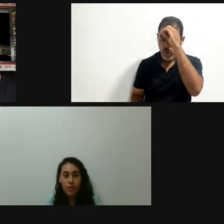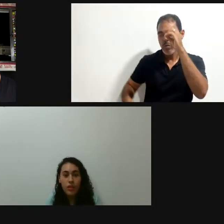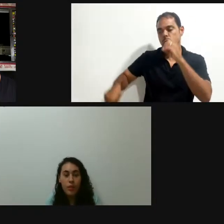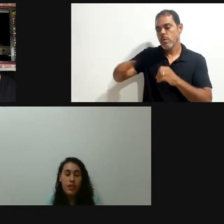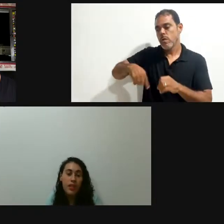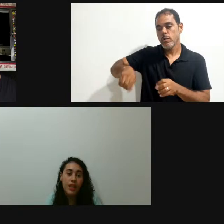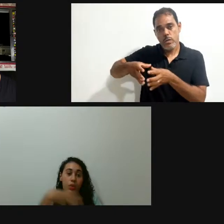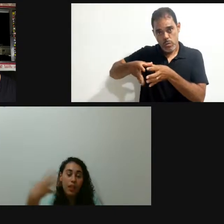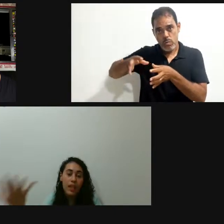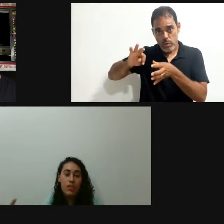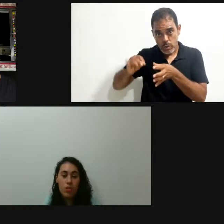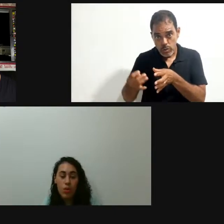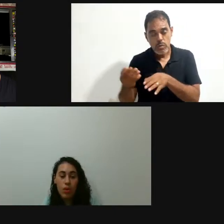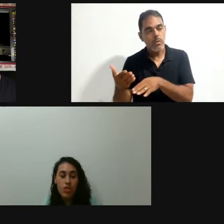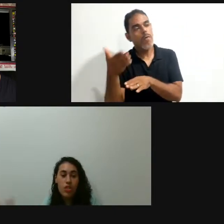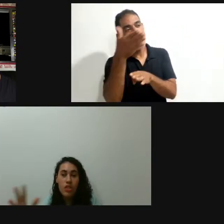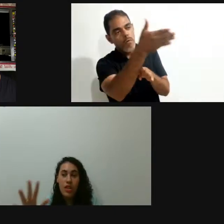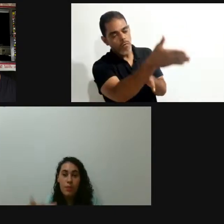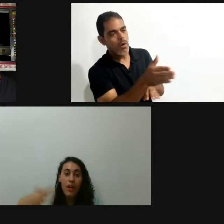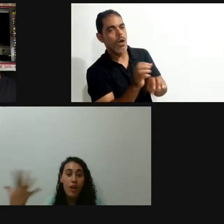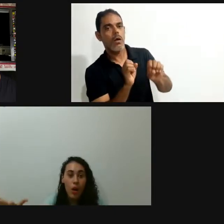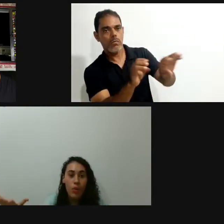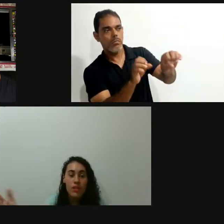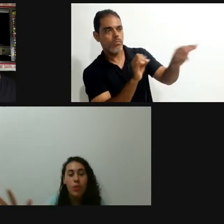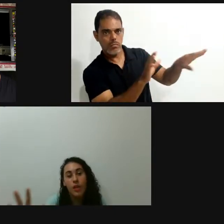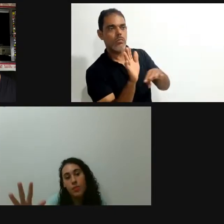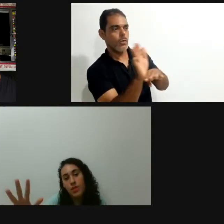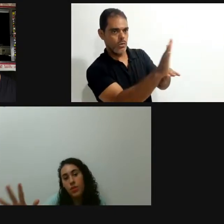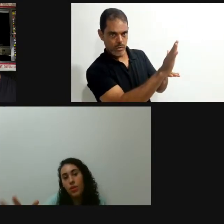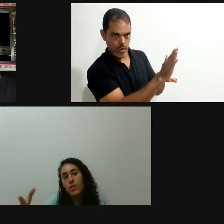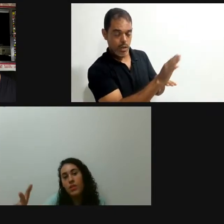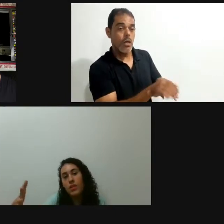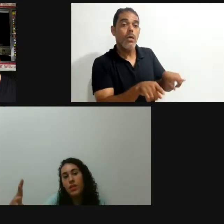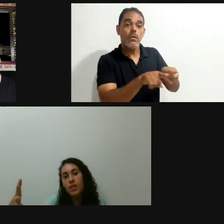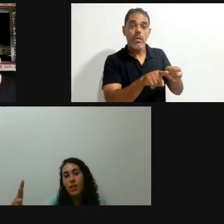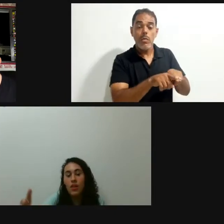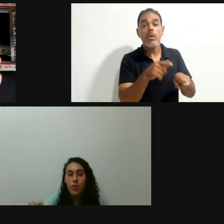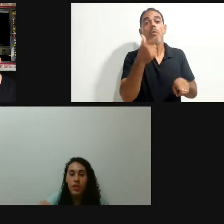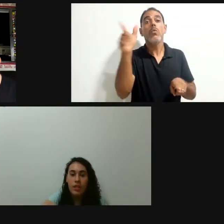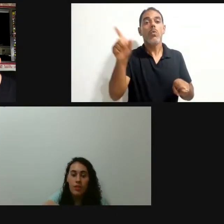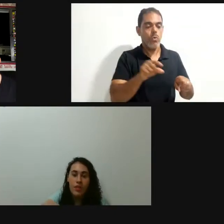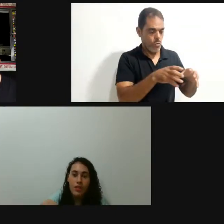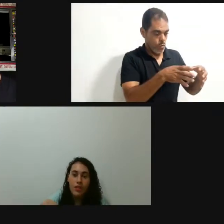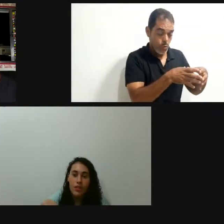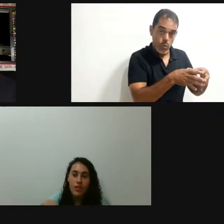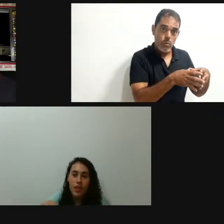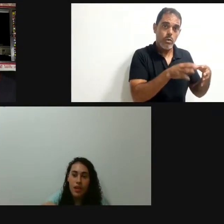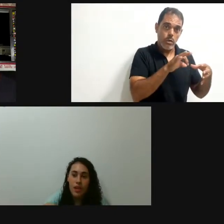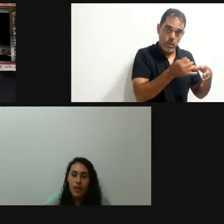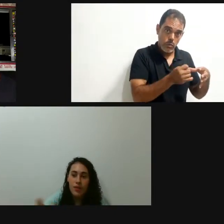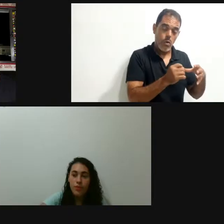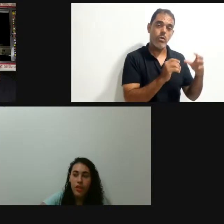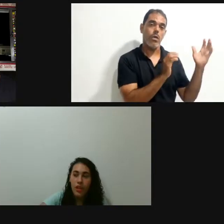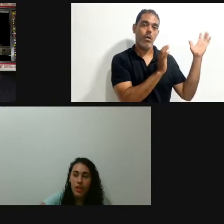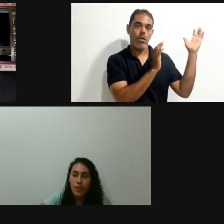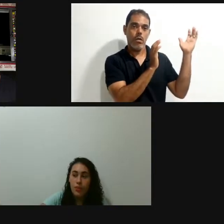trabalho. Temos até congregações de espanhol, que são para as pessoas que muitas vezes